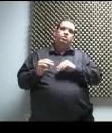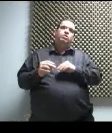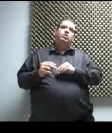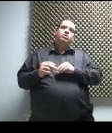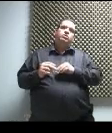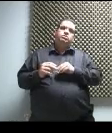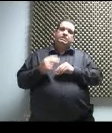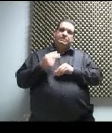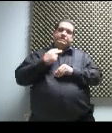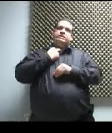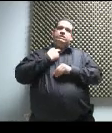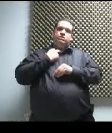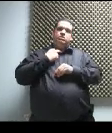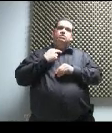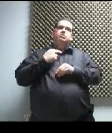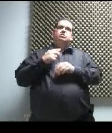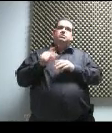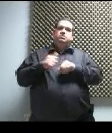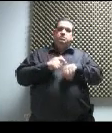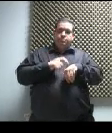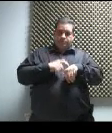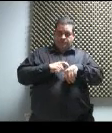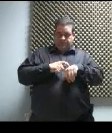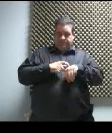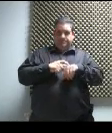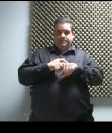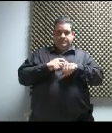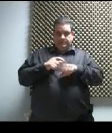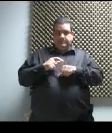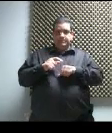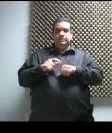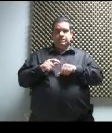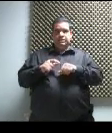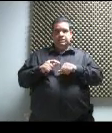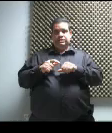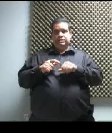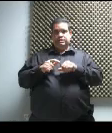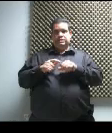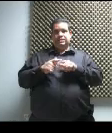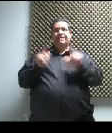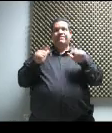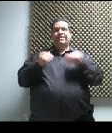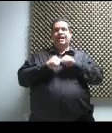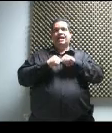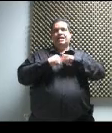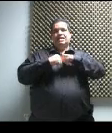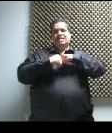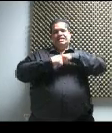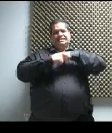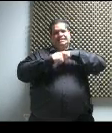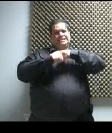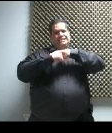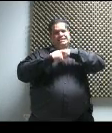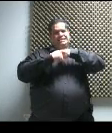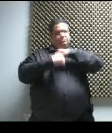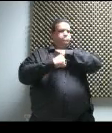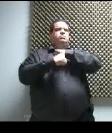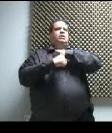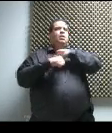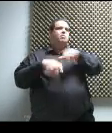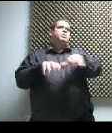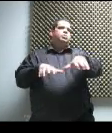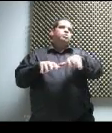atasca, ¿no? Y después de cierto tiempo es que viene la liberación de esa fricción y toda esa energía acumulada y ahí es viene